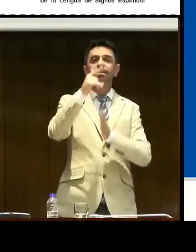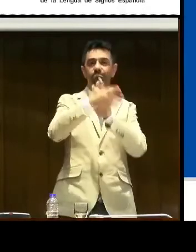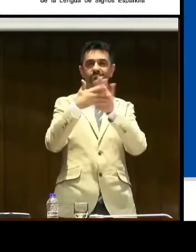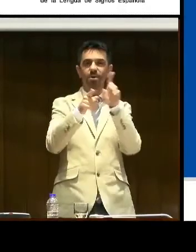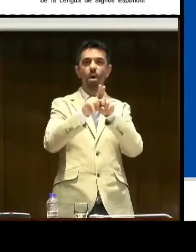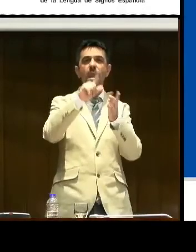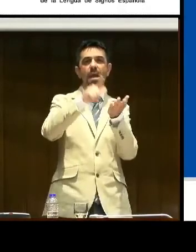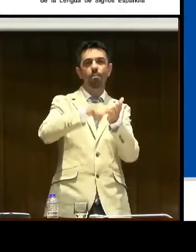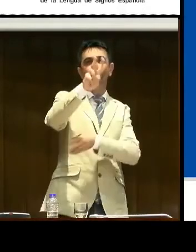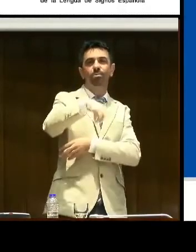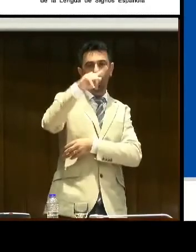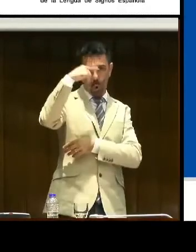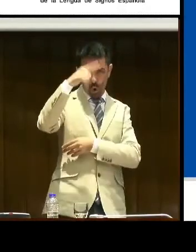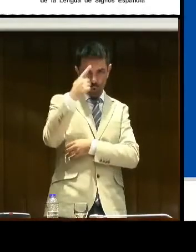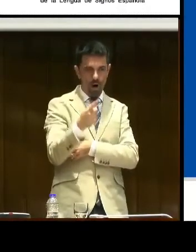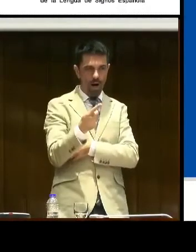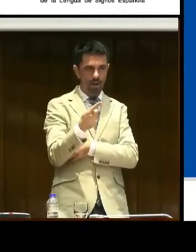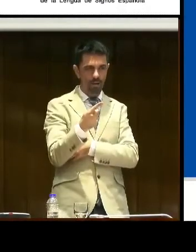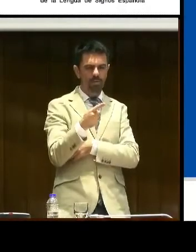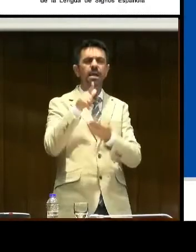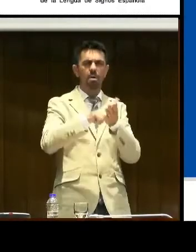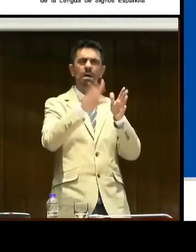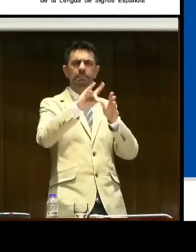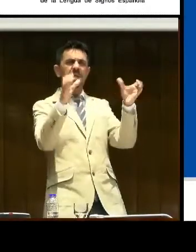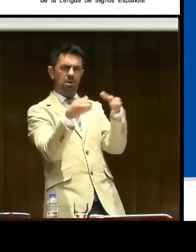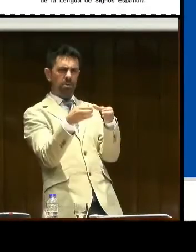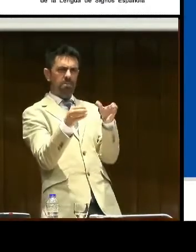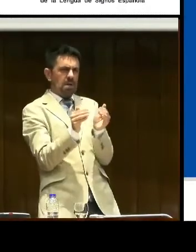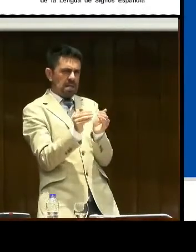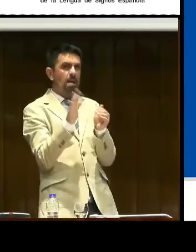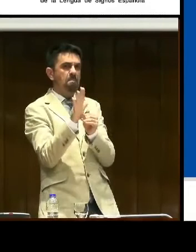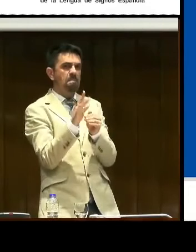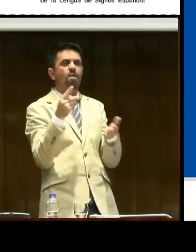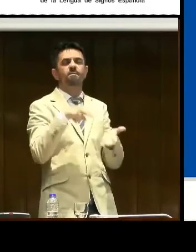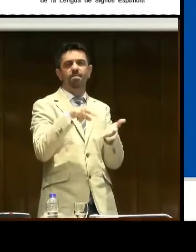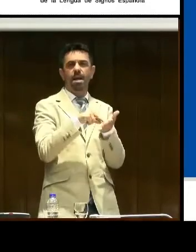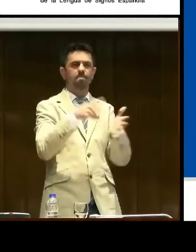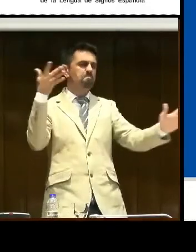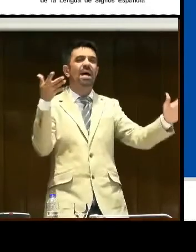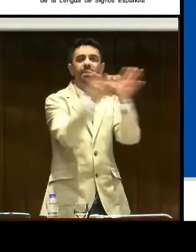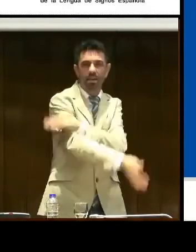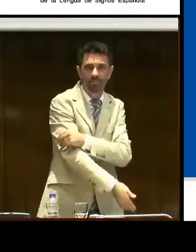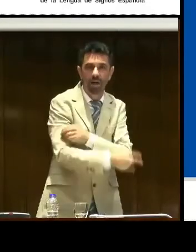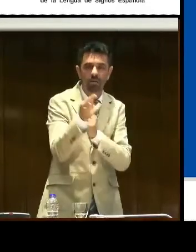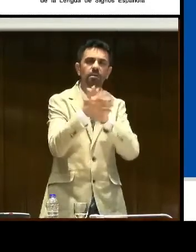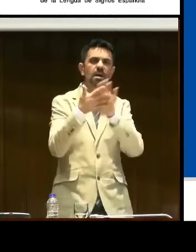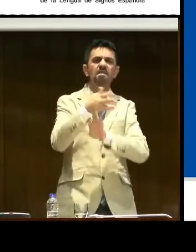aun siendo minoritarias, pervivirán siempre. Son lenguas adecuadas para la